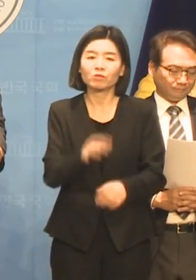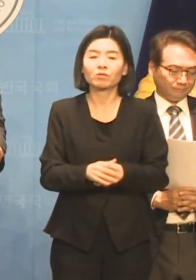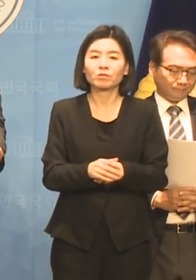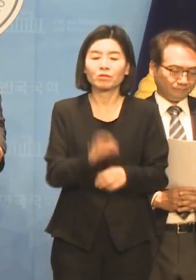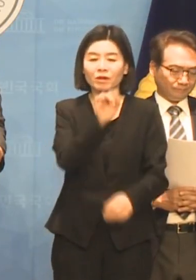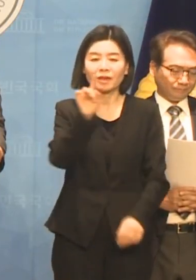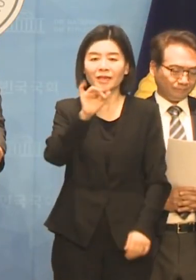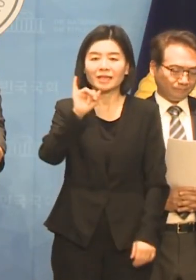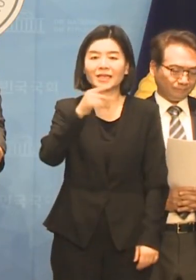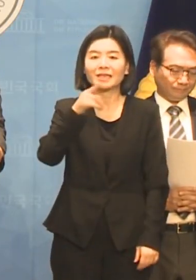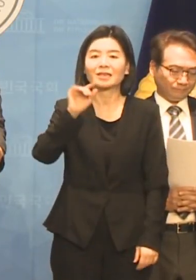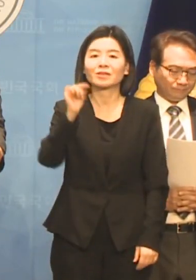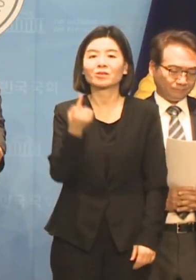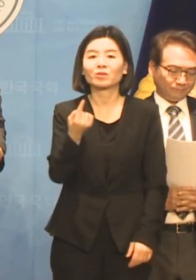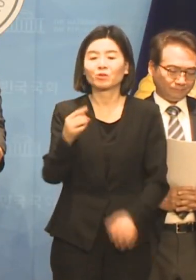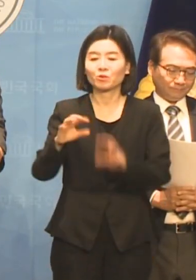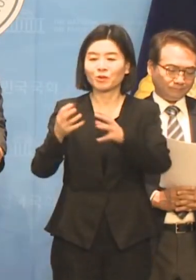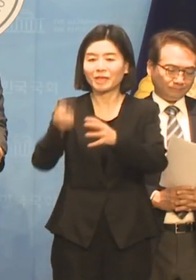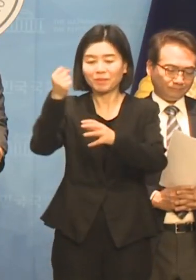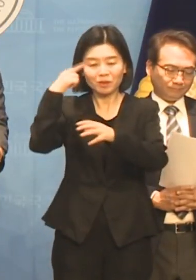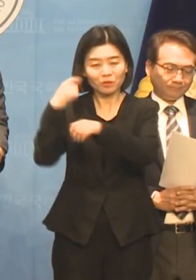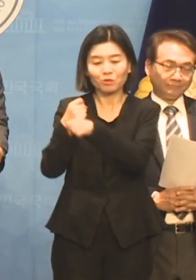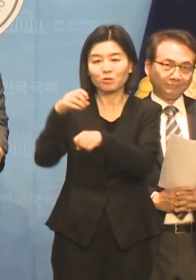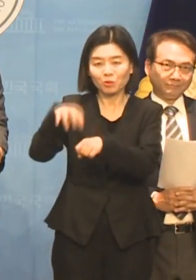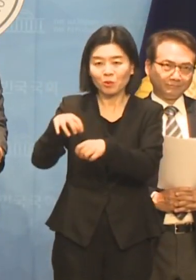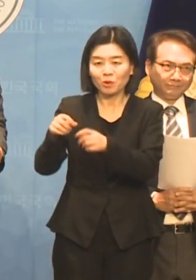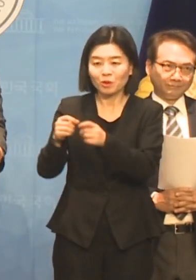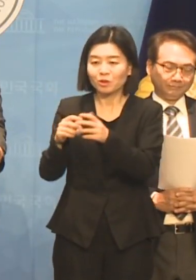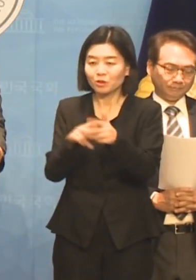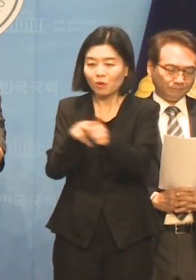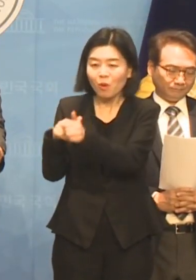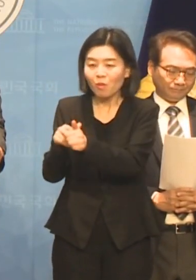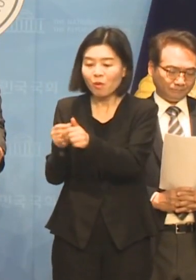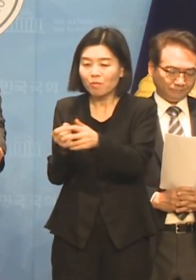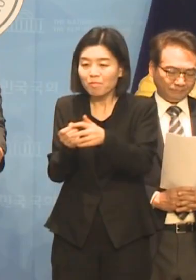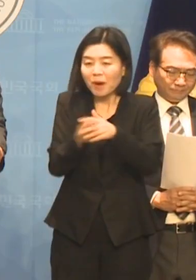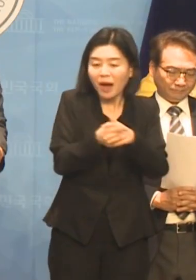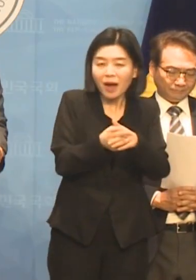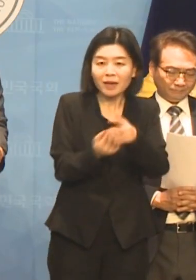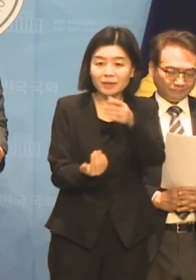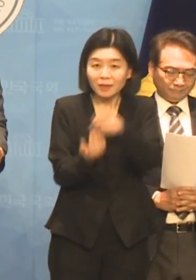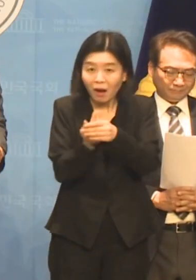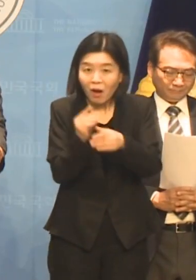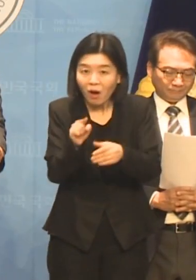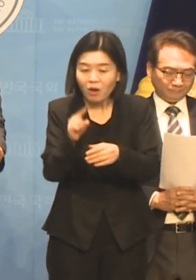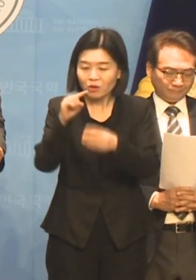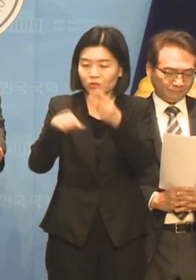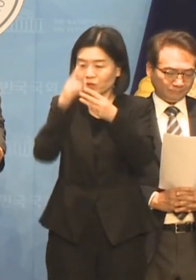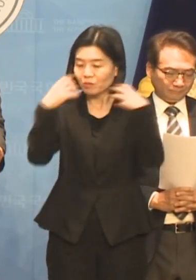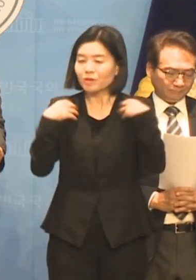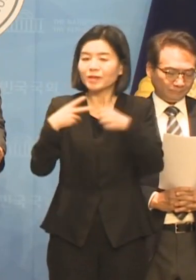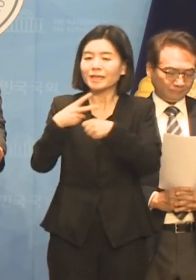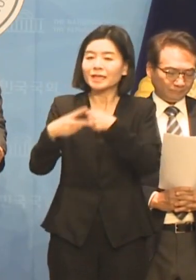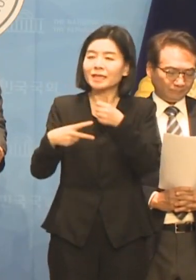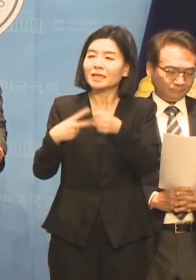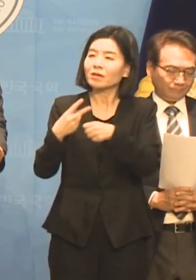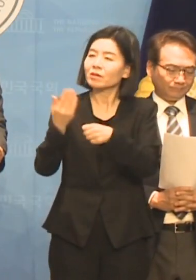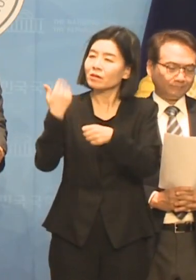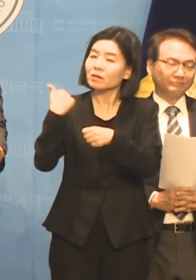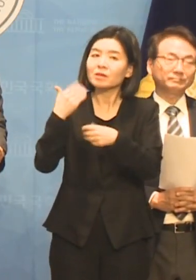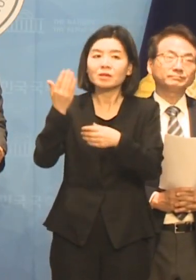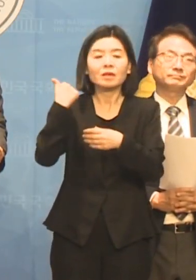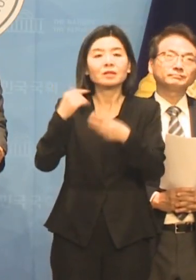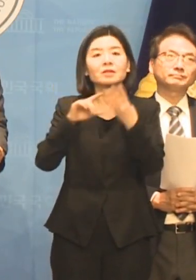아이다호 국립연구소 정보 유출 사건은 윤석열 정부 2년차 지난해 4월 총선 이전에